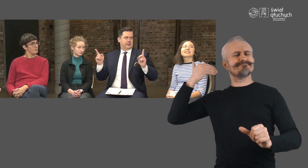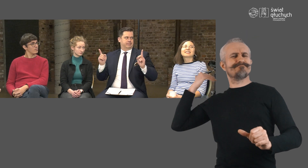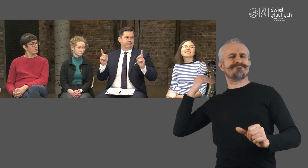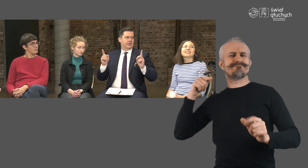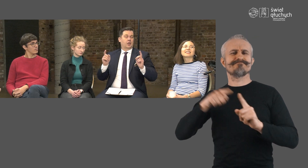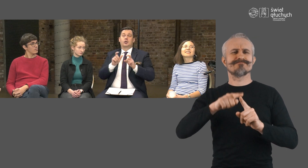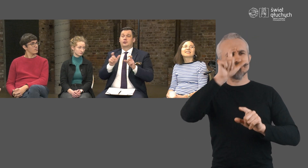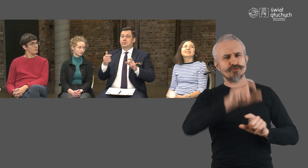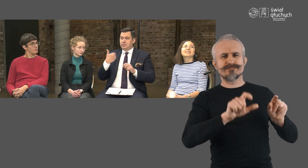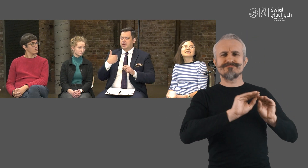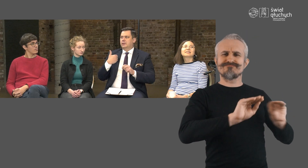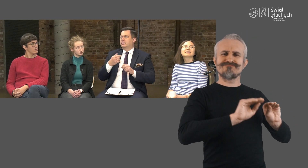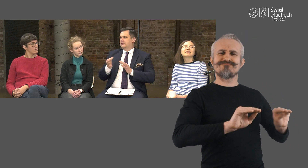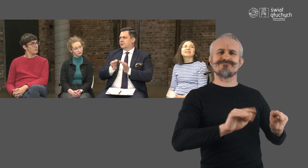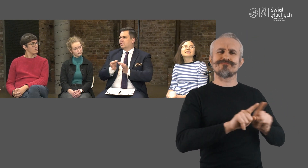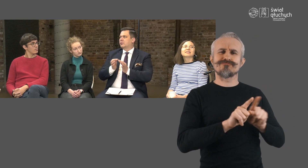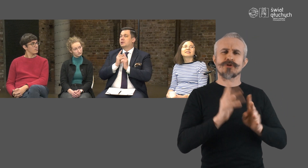Jak wy wspominacie nauczycieli?